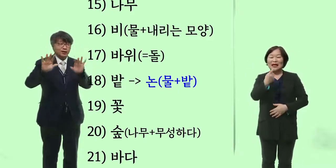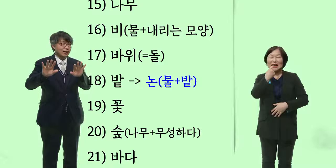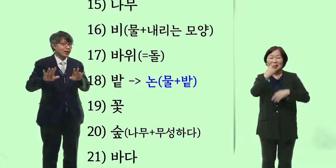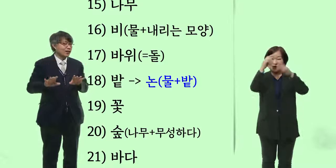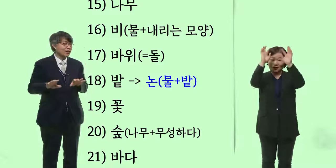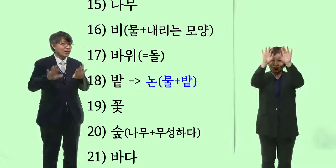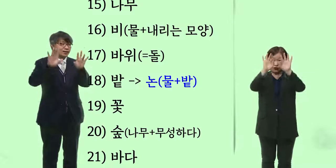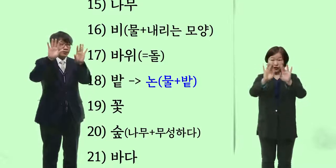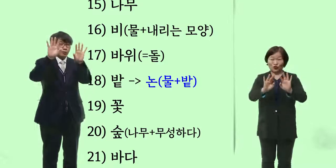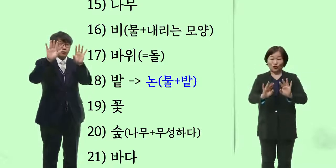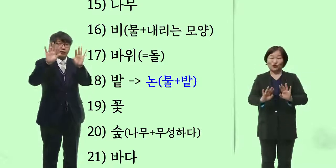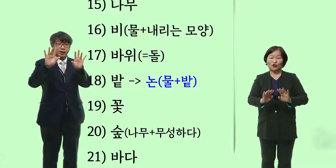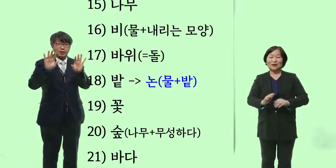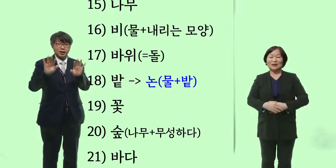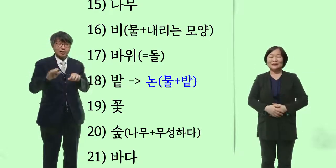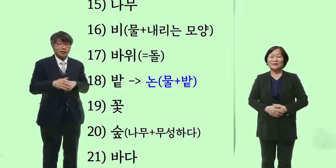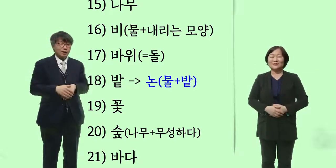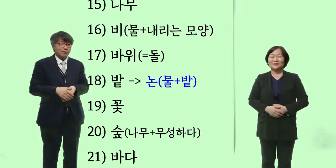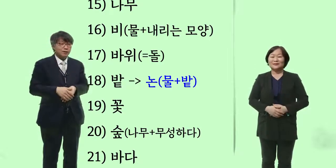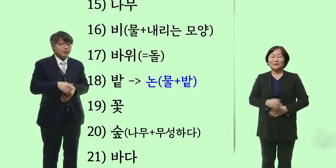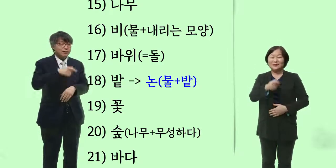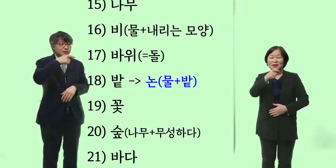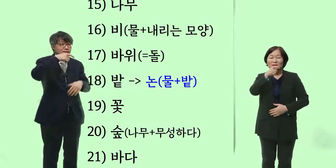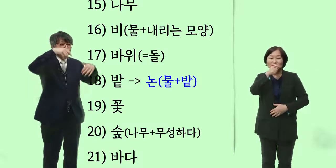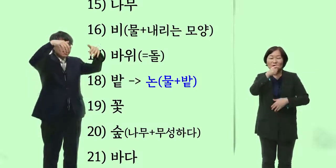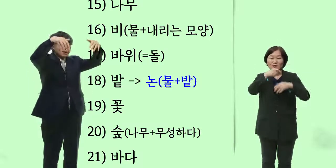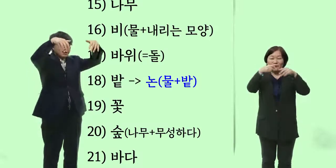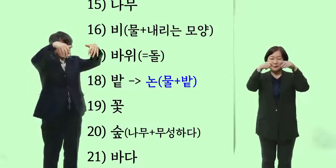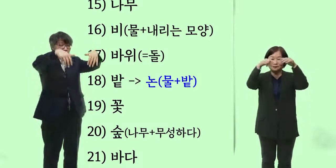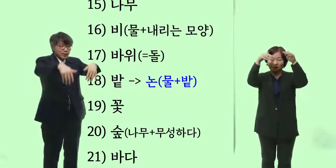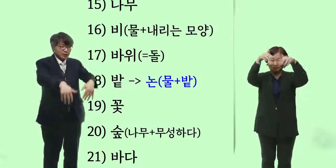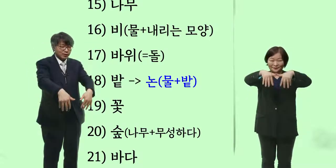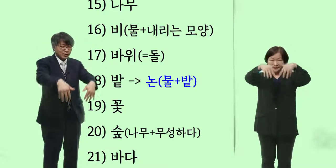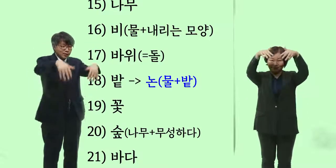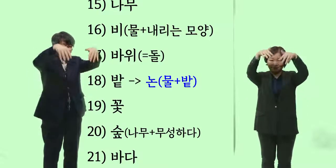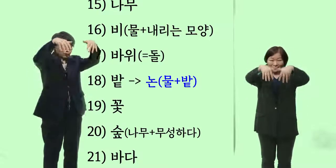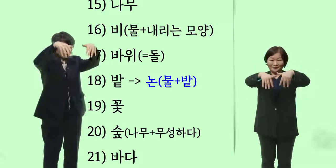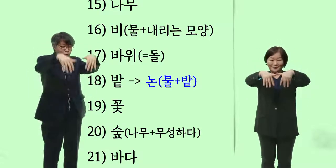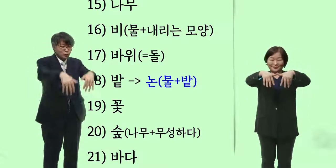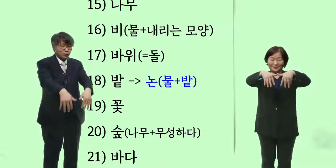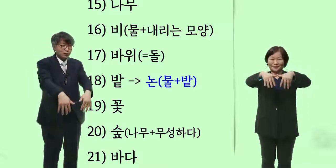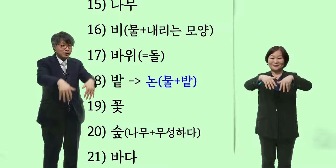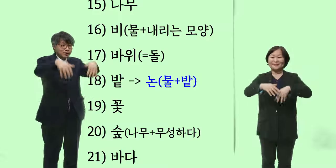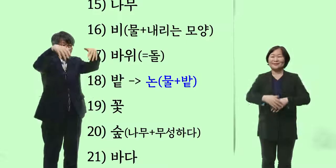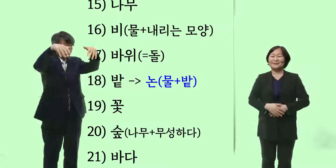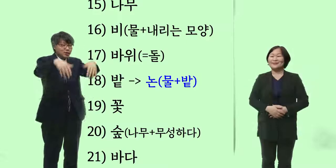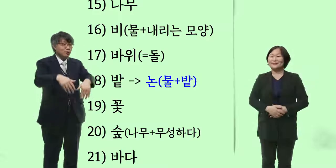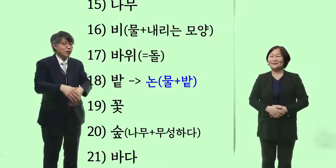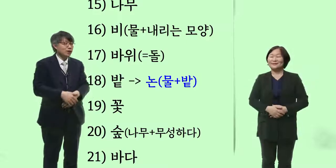이렇게 내리는 건데 비는 이렇게 위에서 이렇게 쭉쭉 쏟아지는 것 같은 그런 모양이에요.